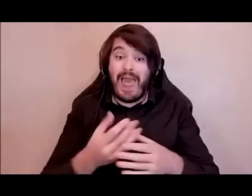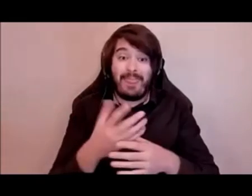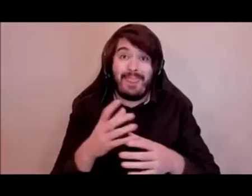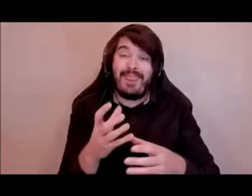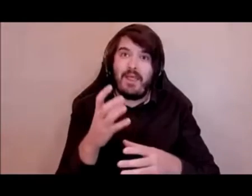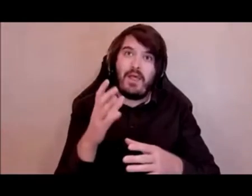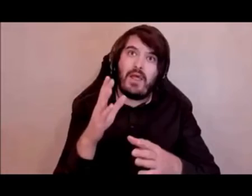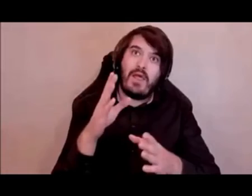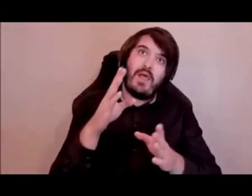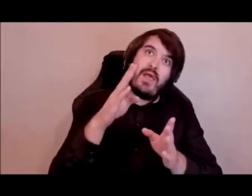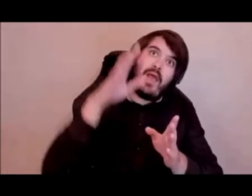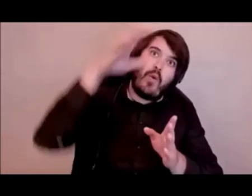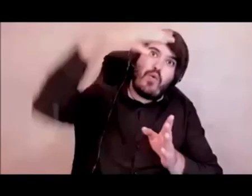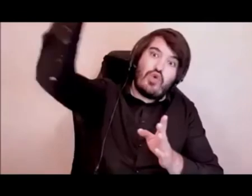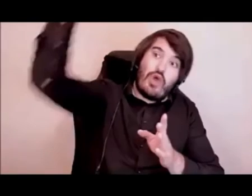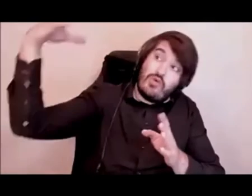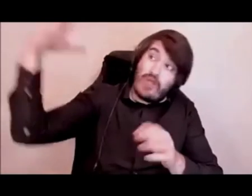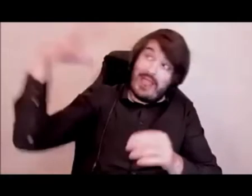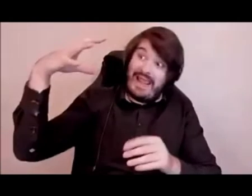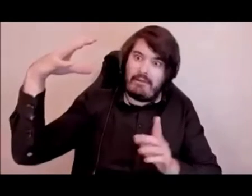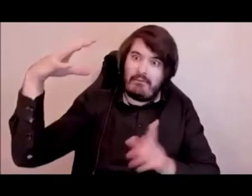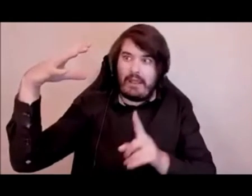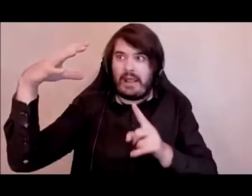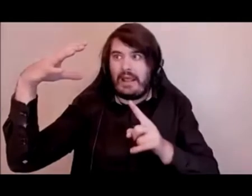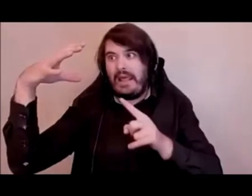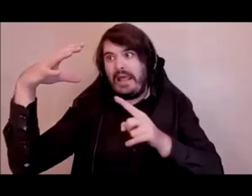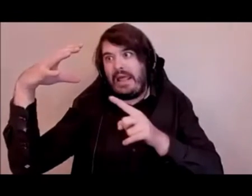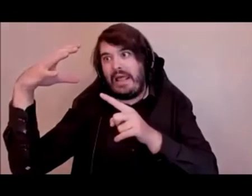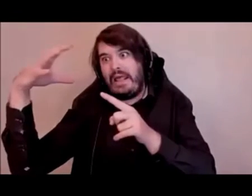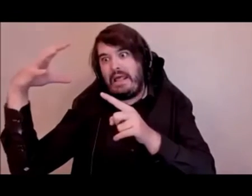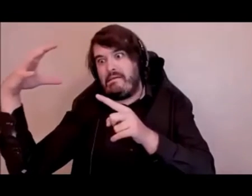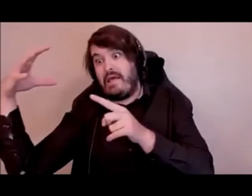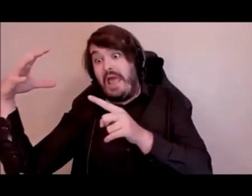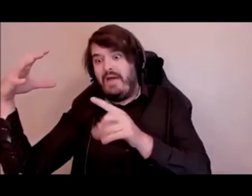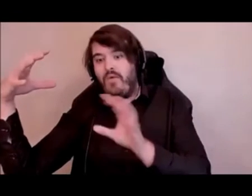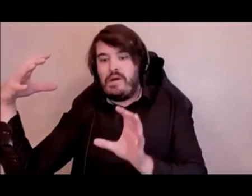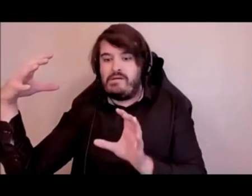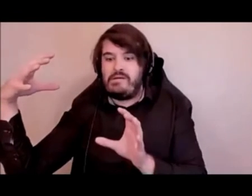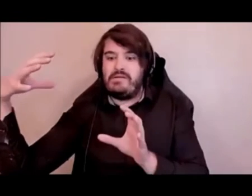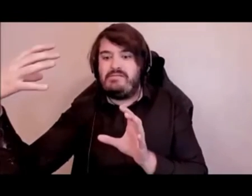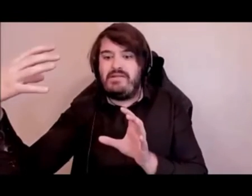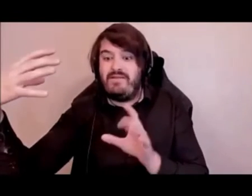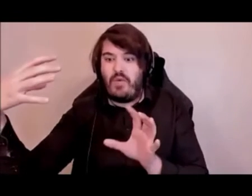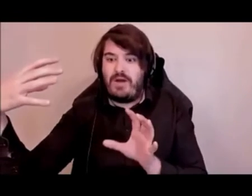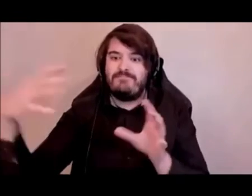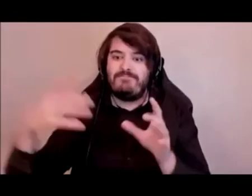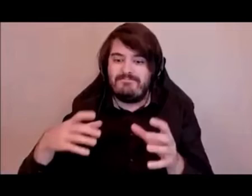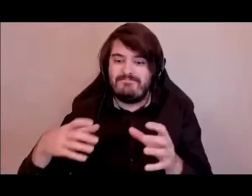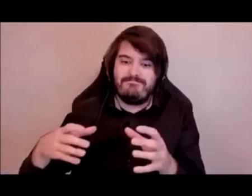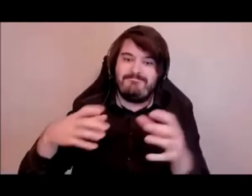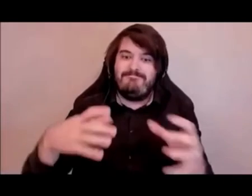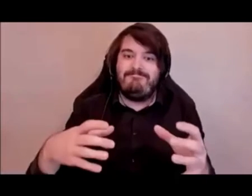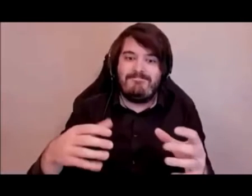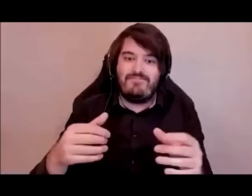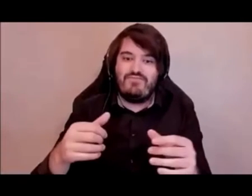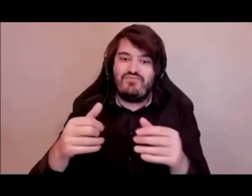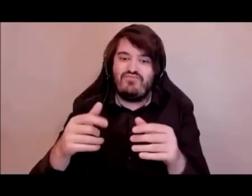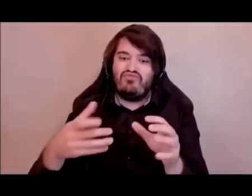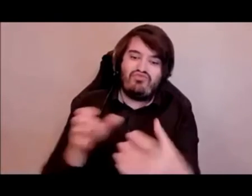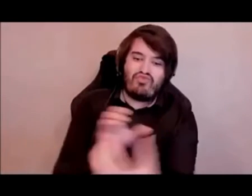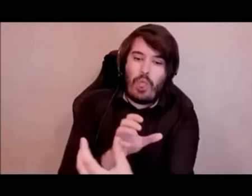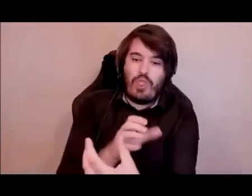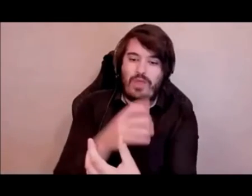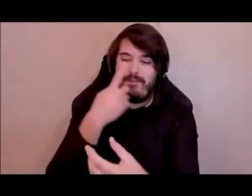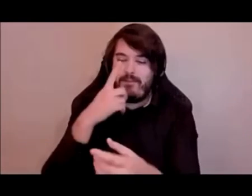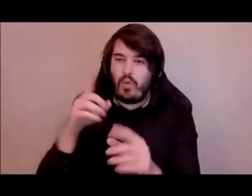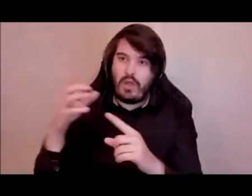cherchent le soleil, puis là, ça, c'est signe qu'il faudrait les rapprocher de notre fenêtre, par exemple, ou les rajouter de la source de lumière, par